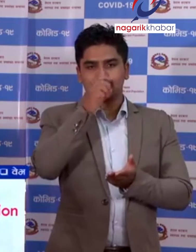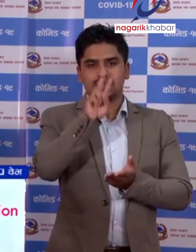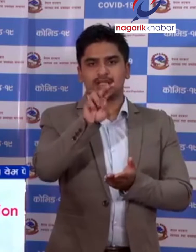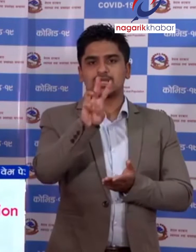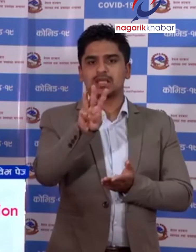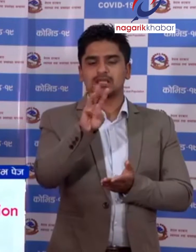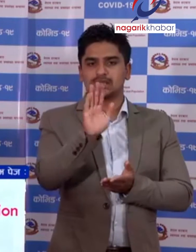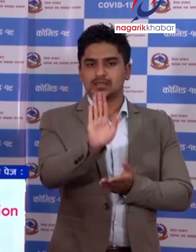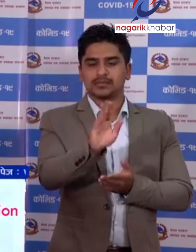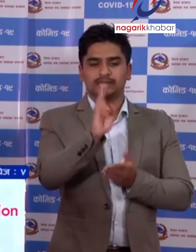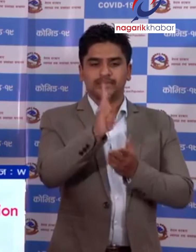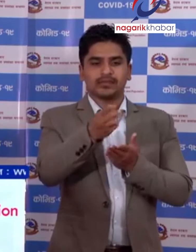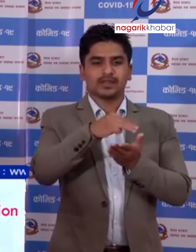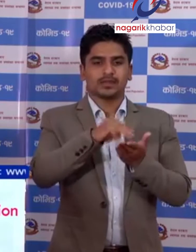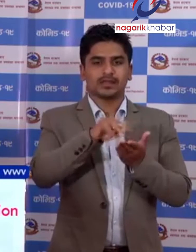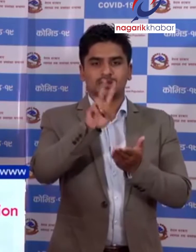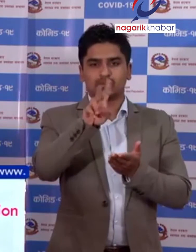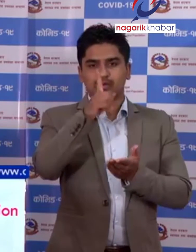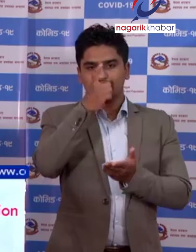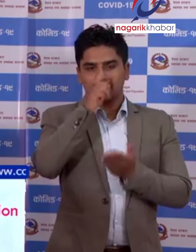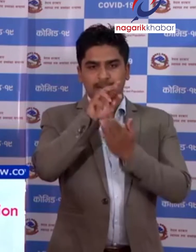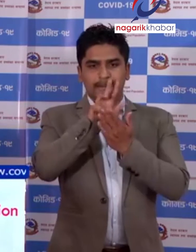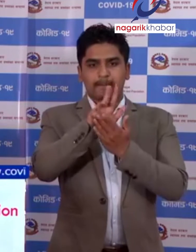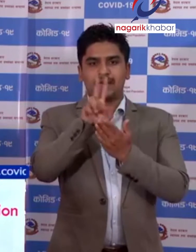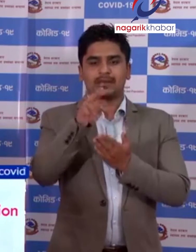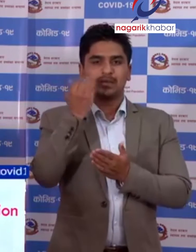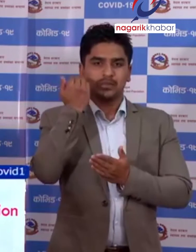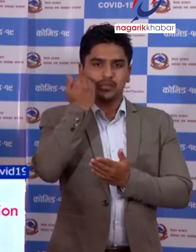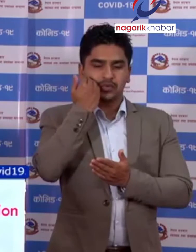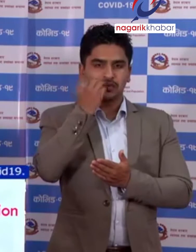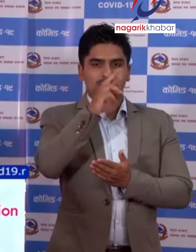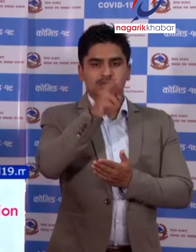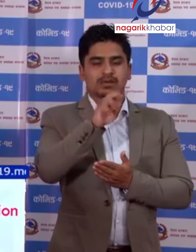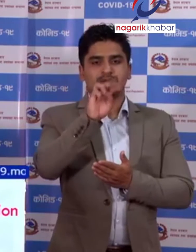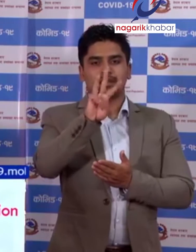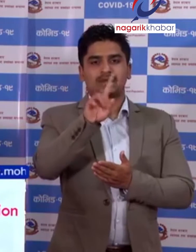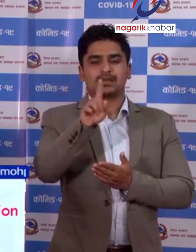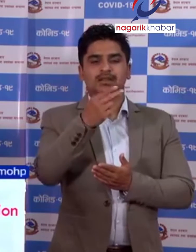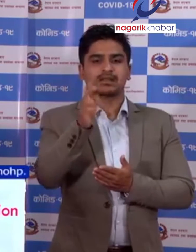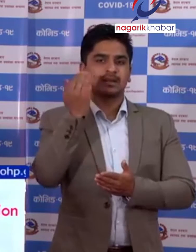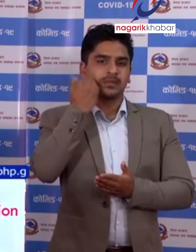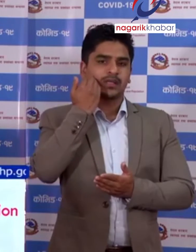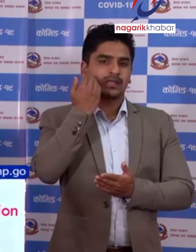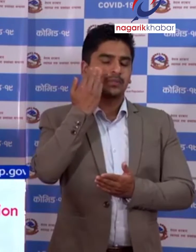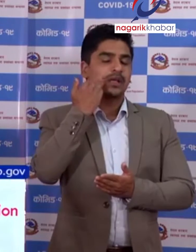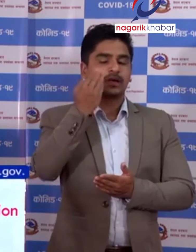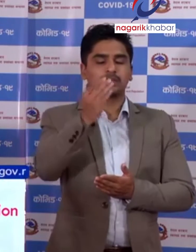छ, त्यसमध्ये 292 जना पुरुष र 31 जना महिला हुनुहुन्छ।